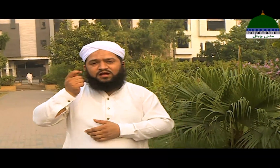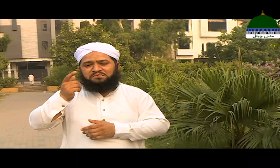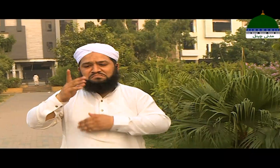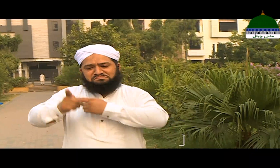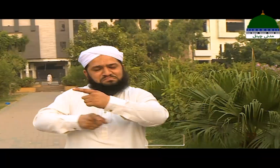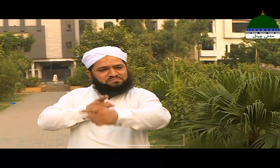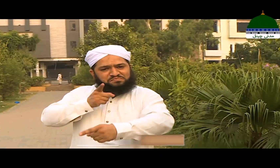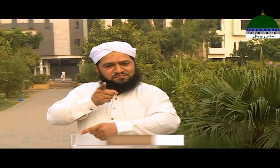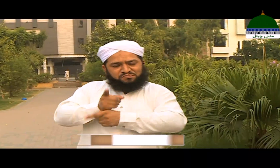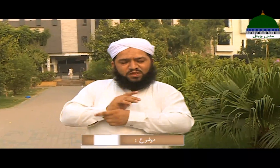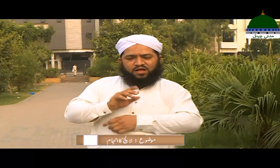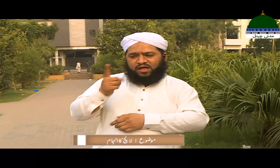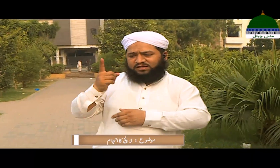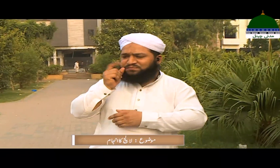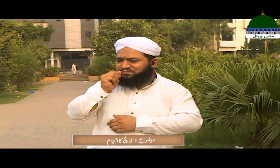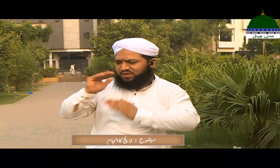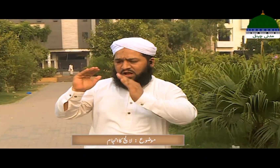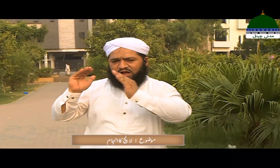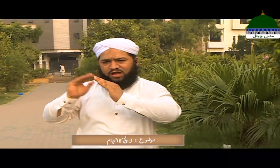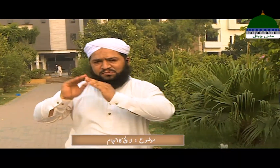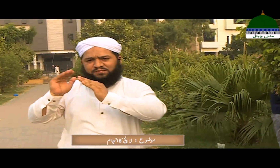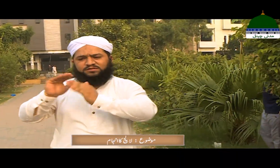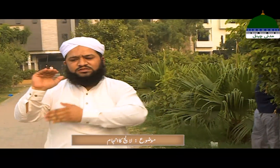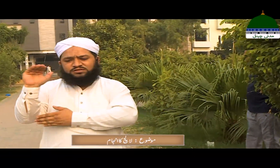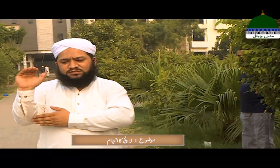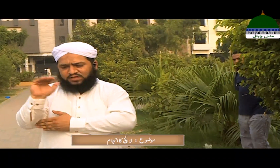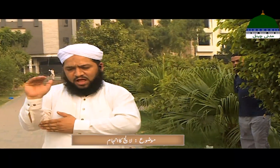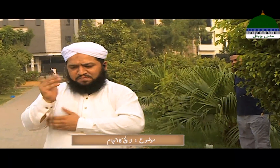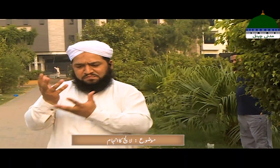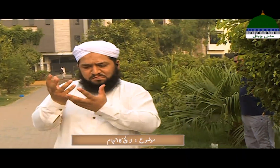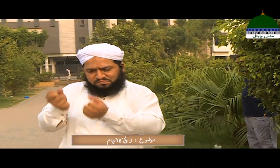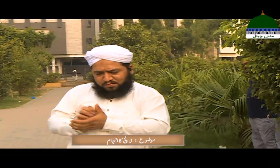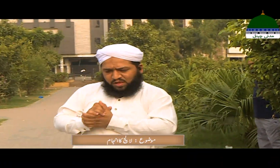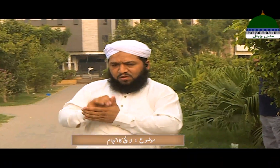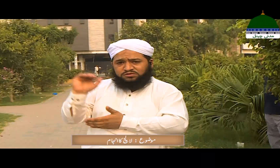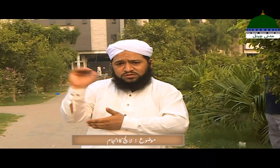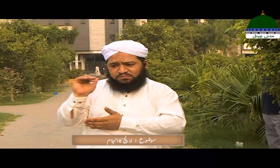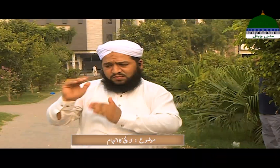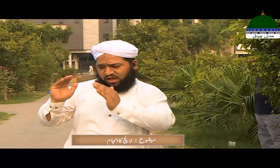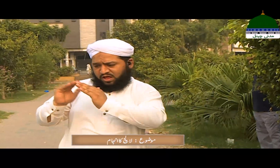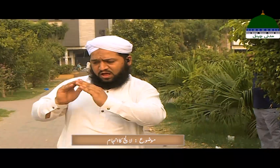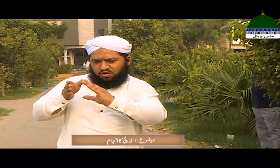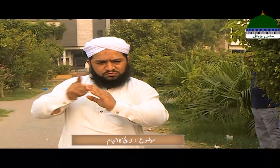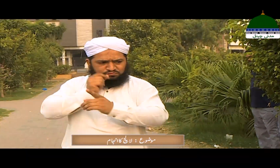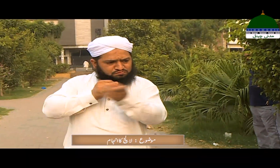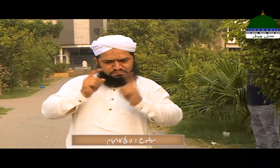ایک شخص کے گھر میں ایک سانپ رہتا تھا۔ سب گھر والوں کو اس کا مسکن یعنی رہنے کا مقام بھی معلوم